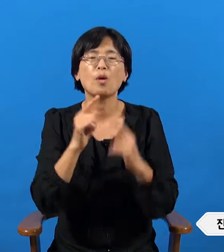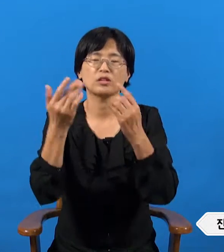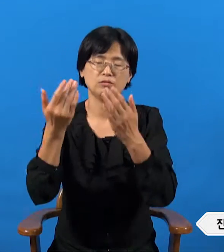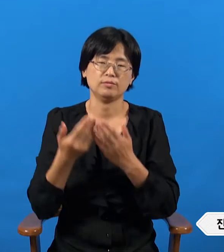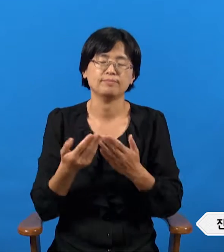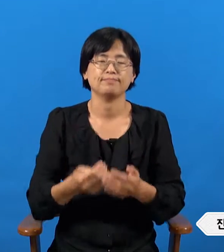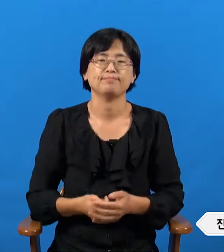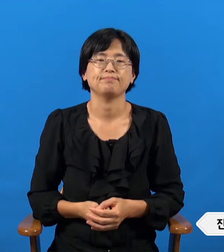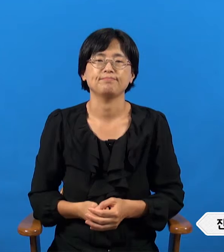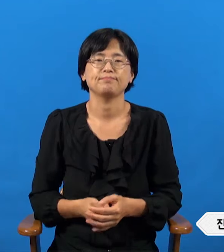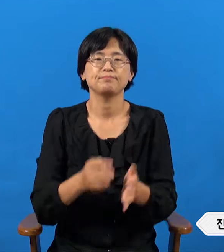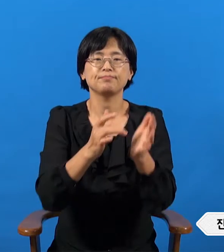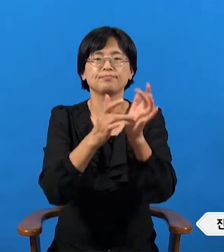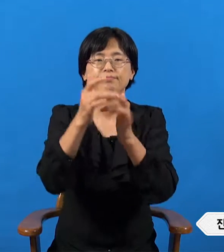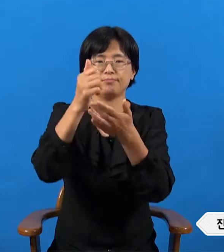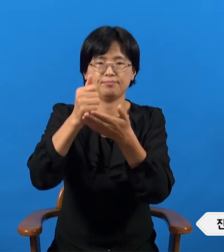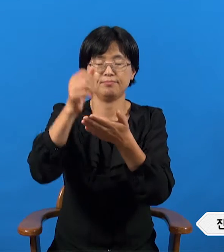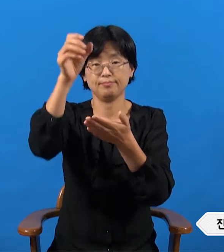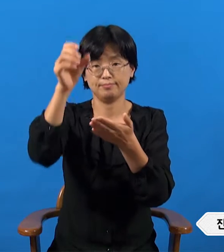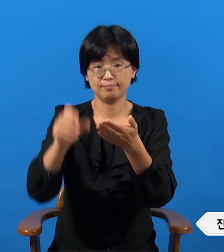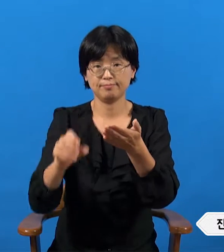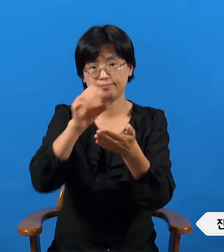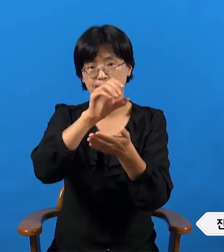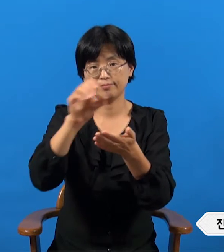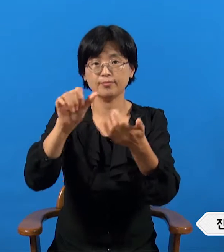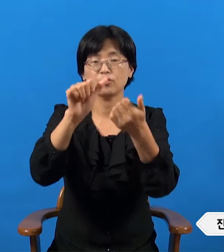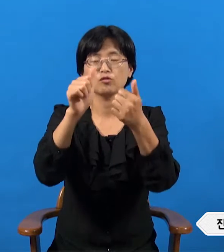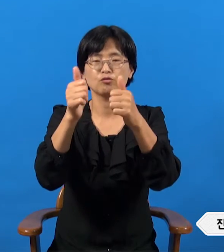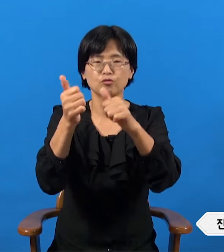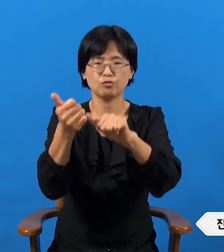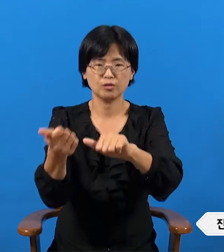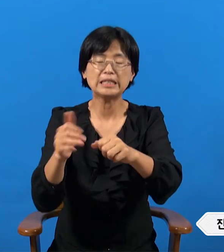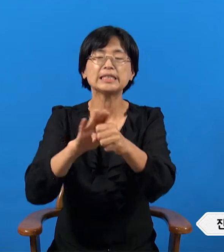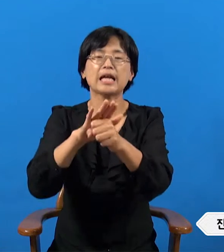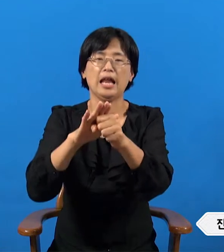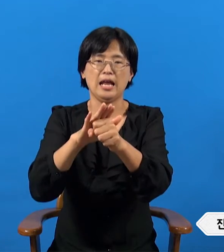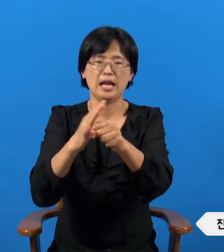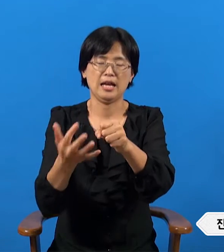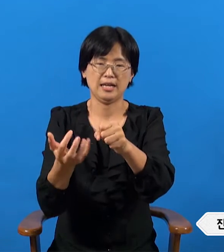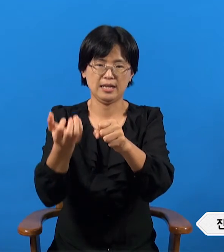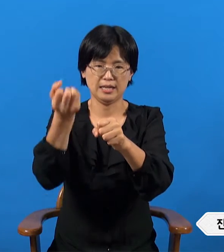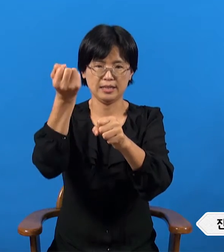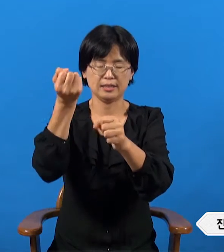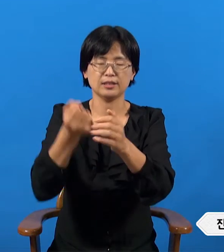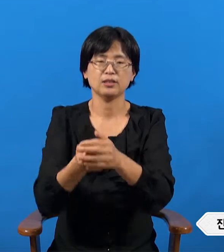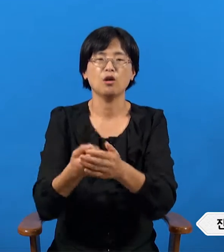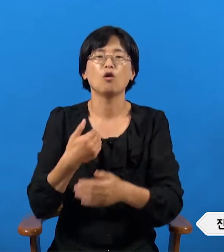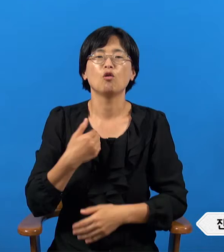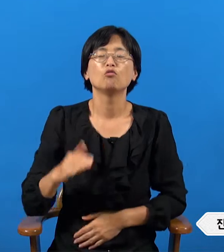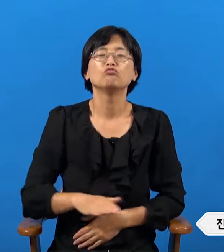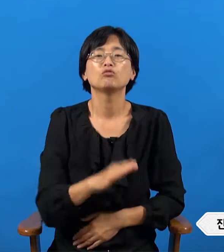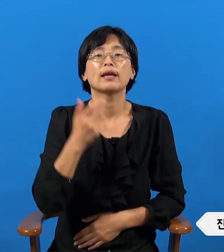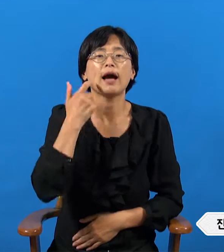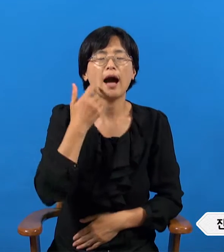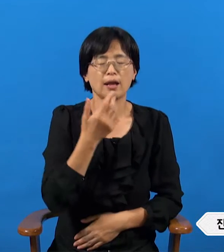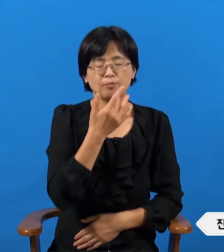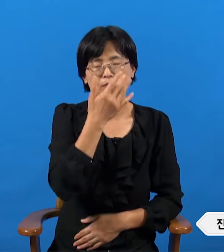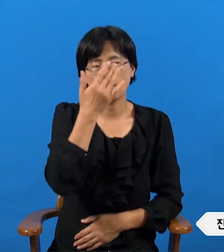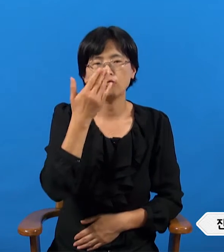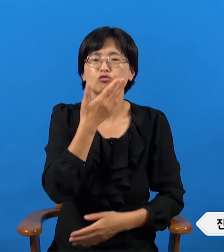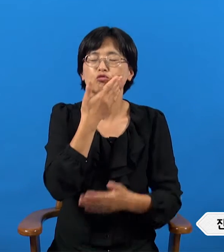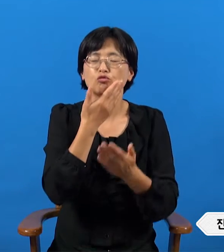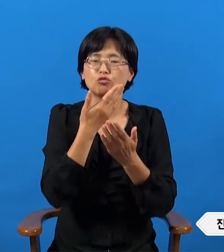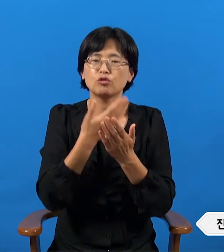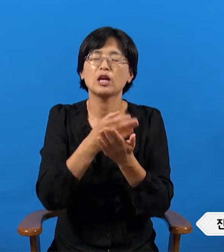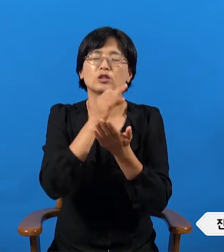예수 그리스도의 십자가의 사랑으로 우리를 사신 아름다운 존재, 내가 너를